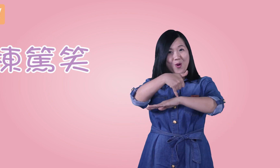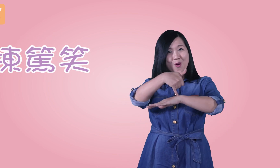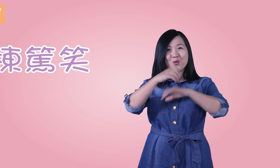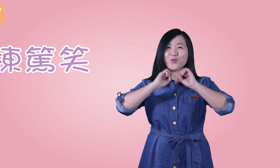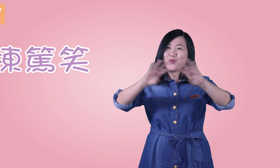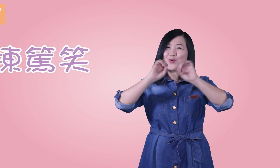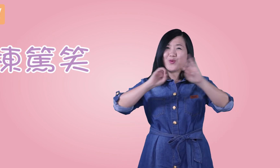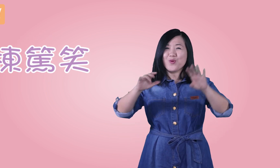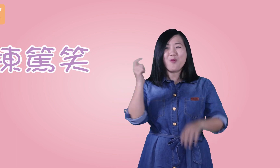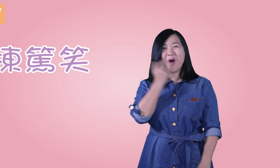栋笃笑，